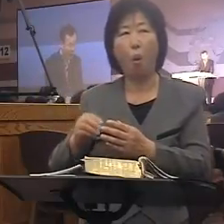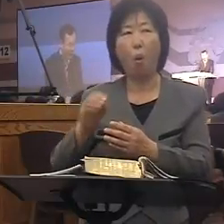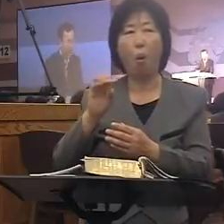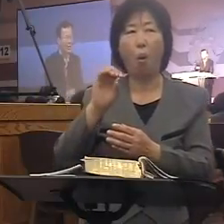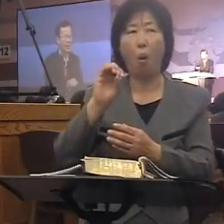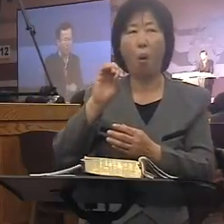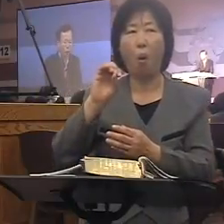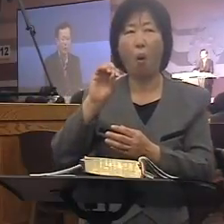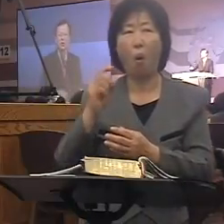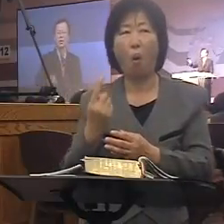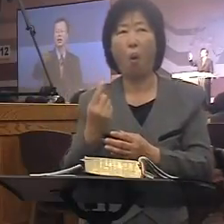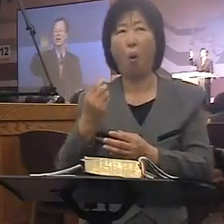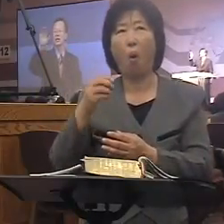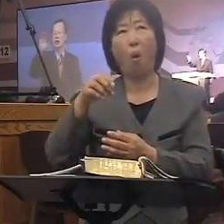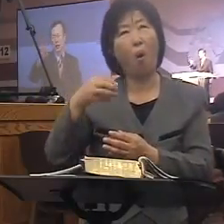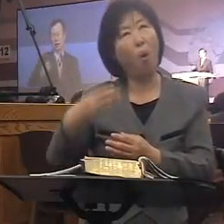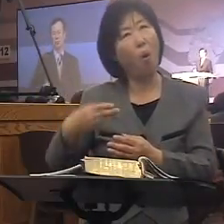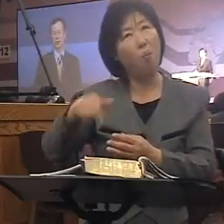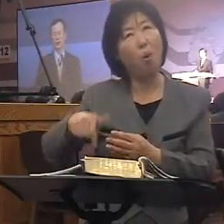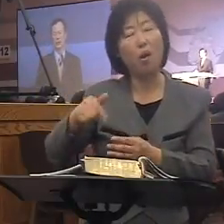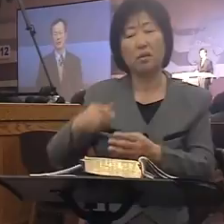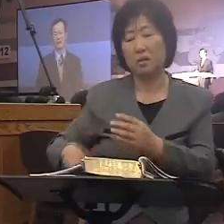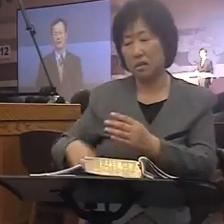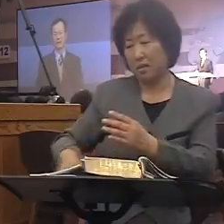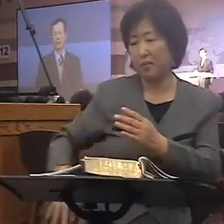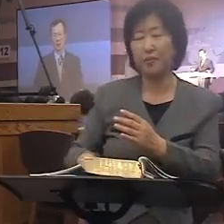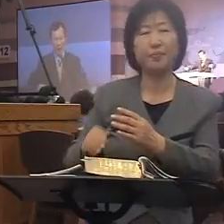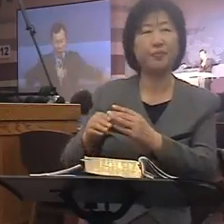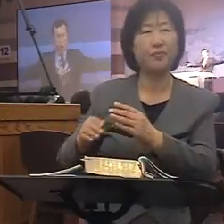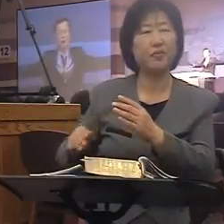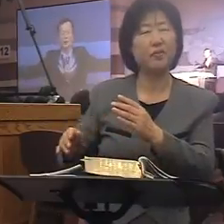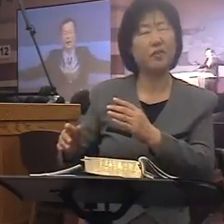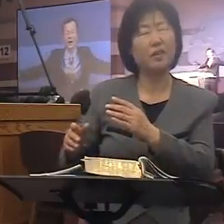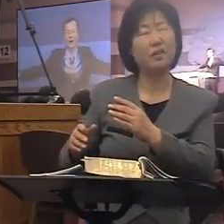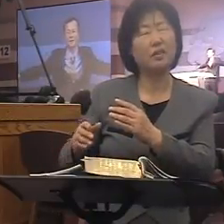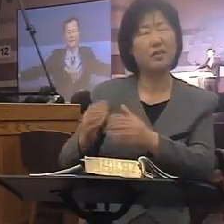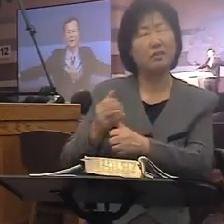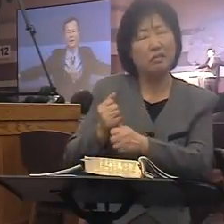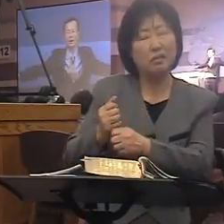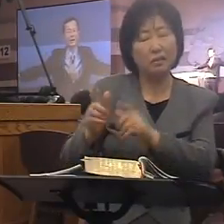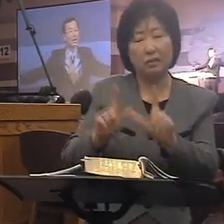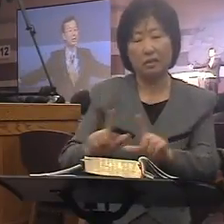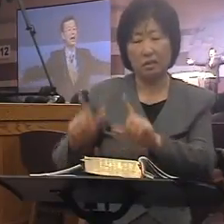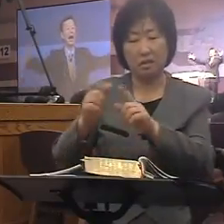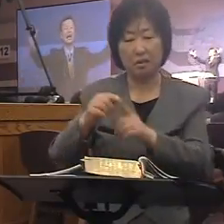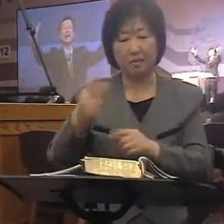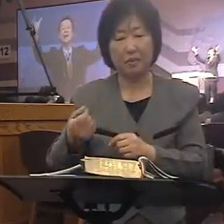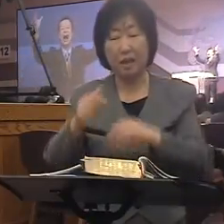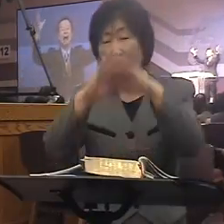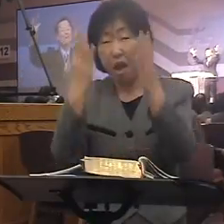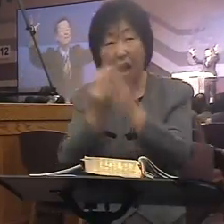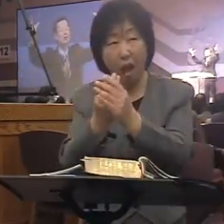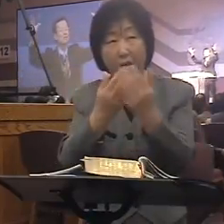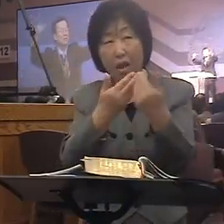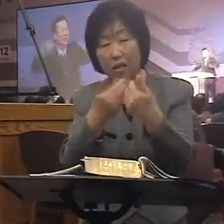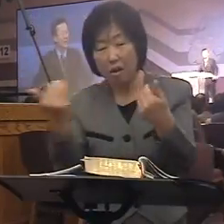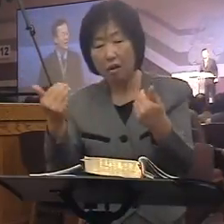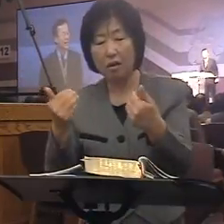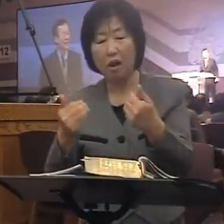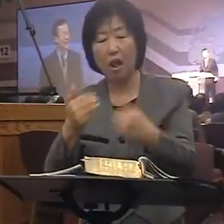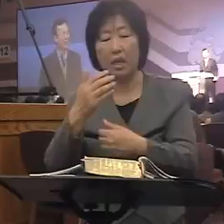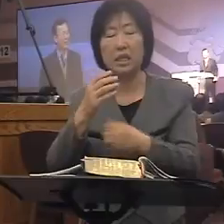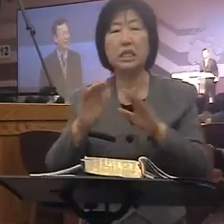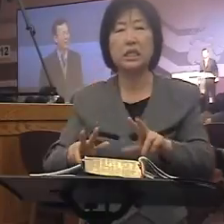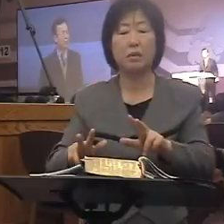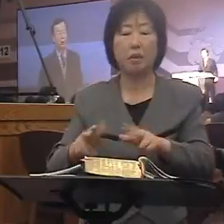자리에 나오니까 그 모든 것이 사라집니다. 다 떠납니다. 이제는 하나님 한